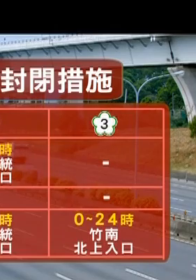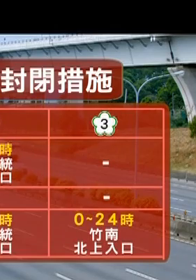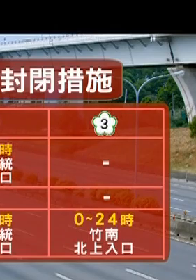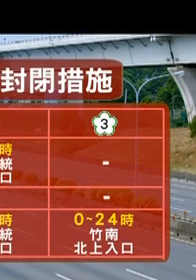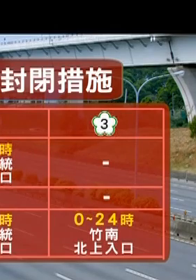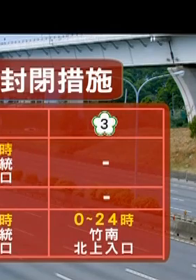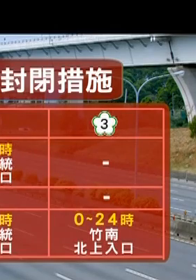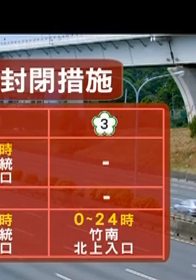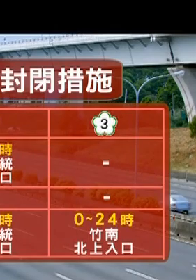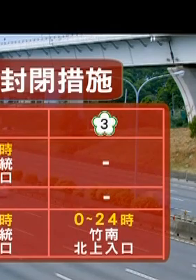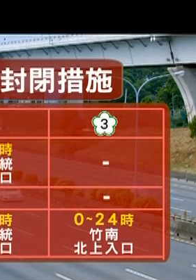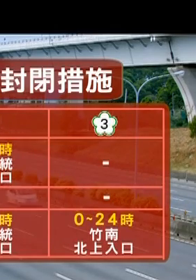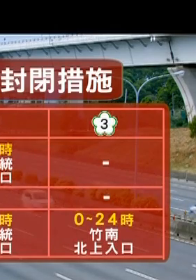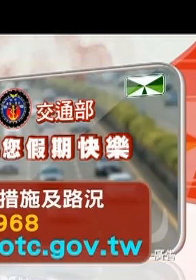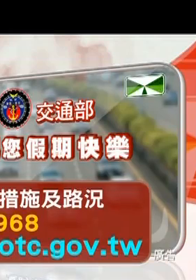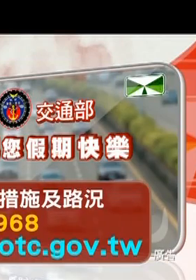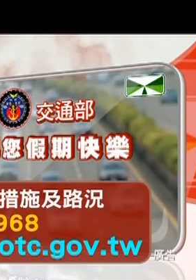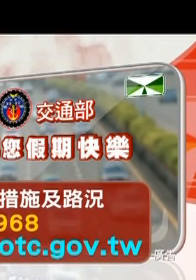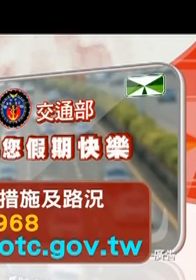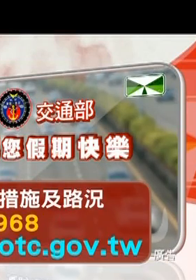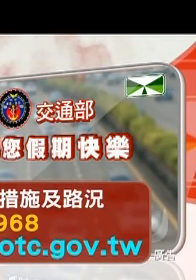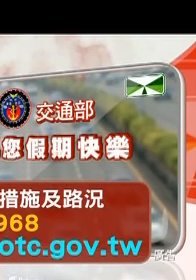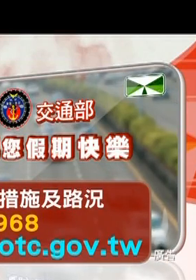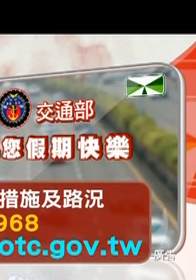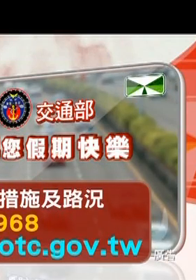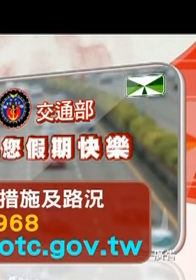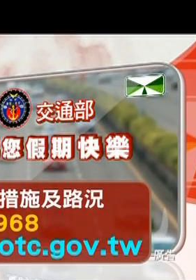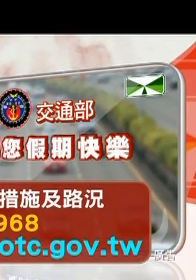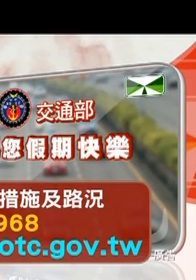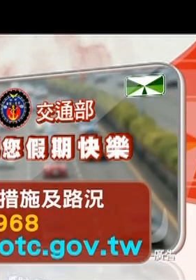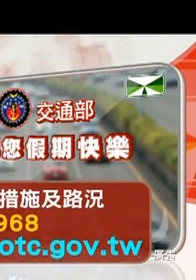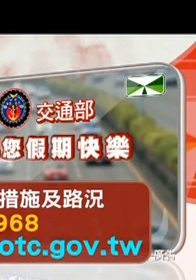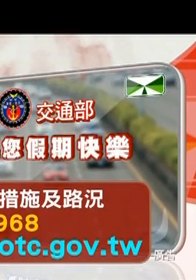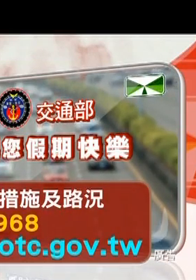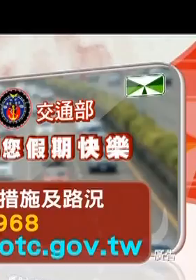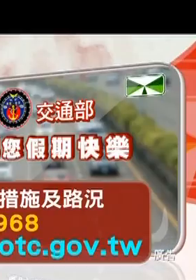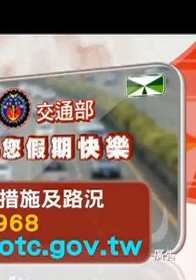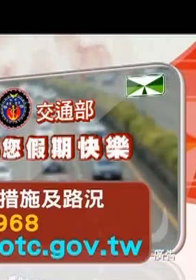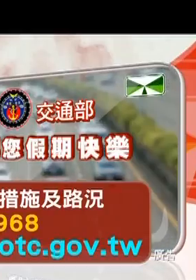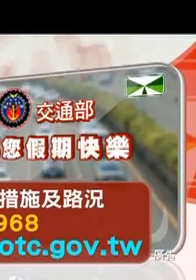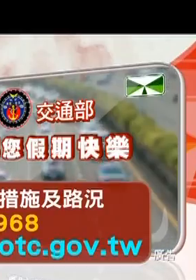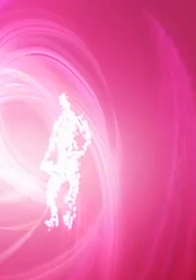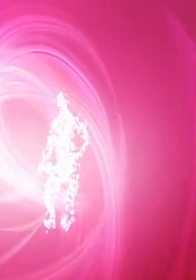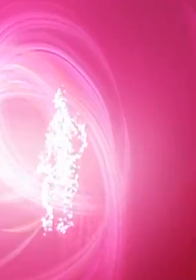北上入口，请拨1968或上网查询。